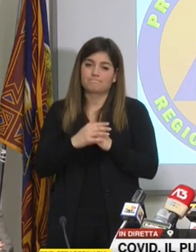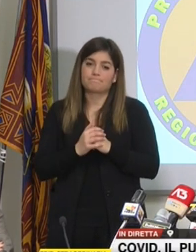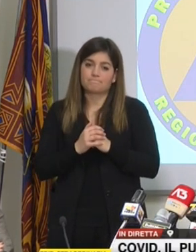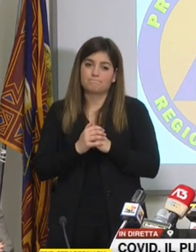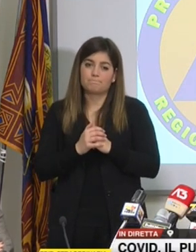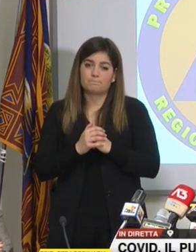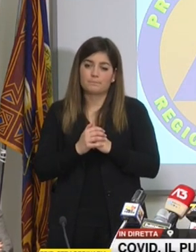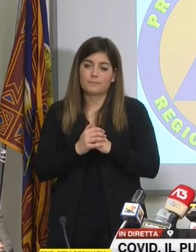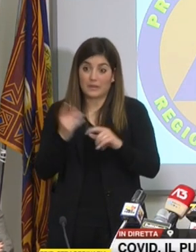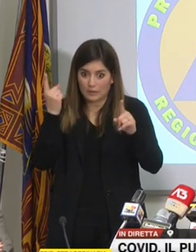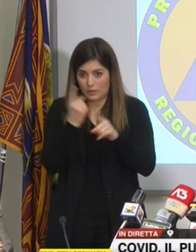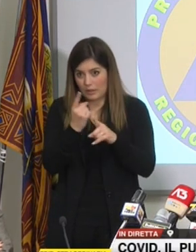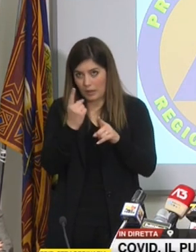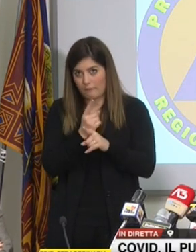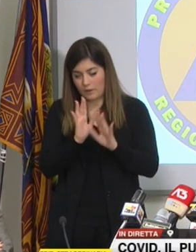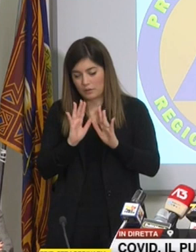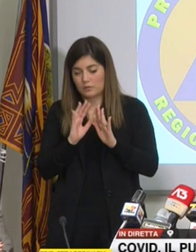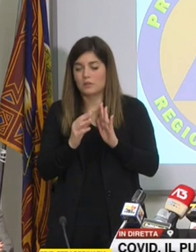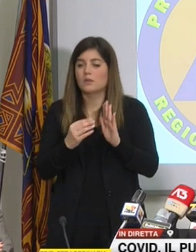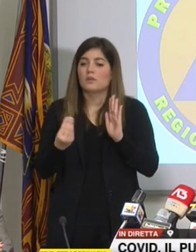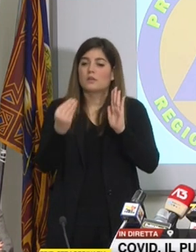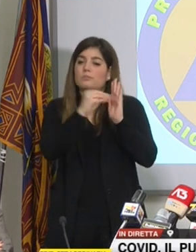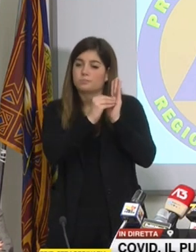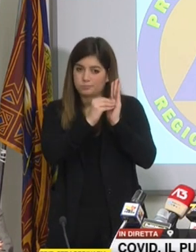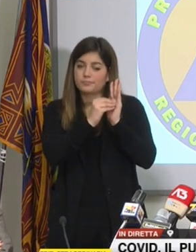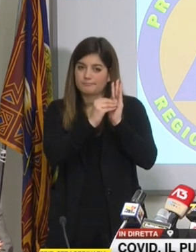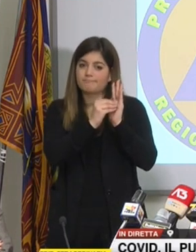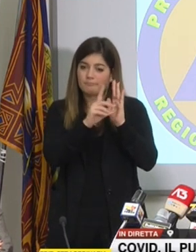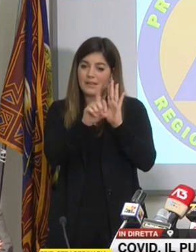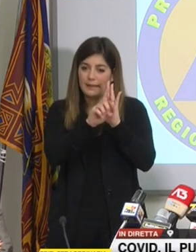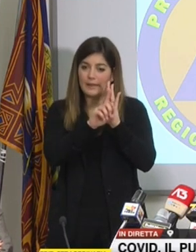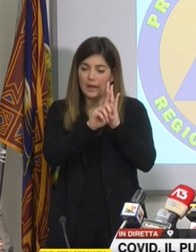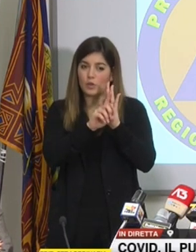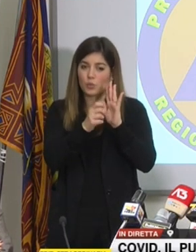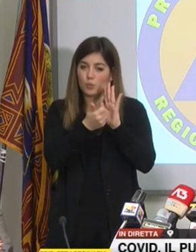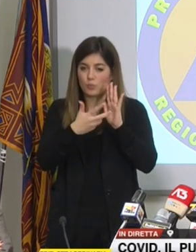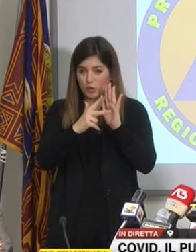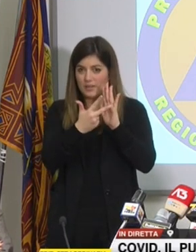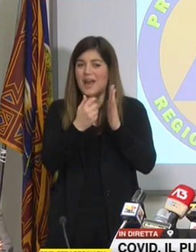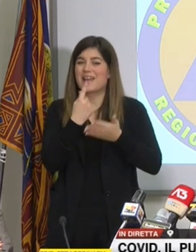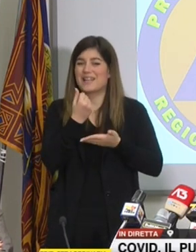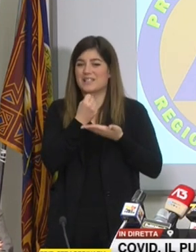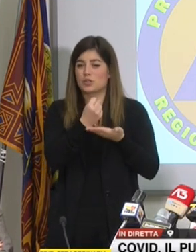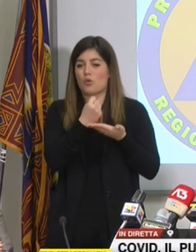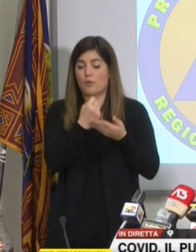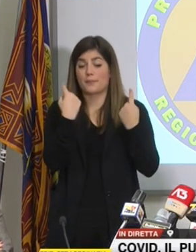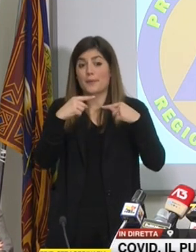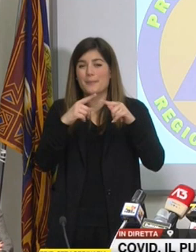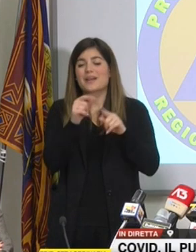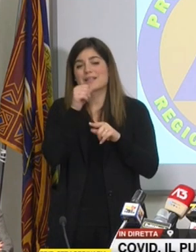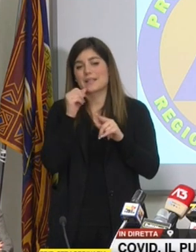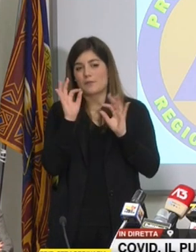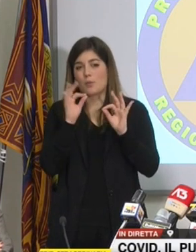No, dovrebbero, deve essere introdotto lì. Una norma per cui si vada anche a ristorare diciamo, le